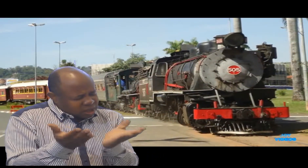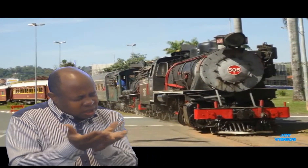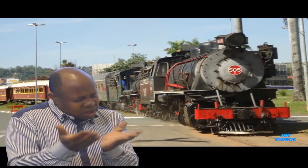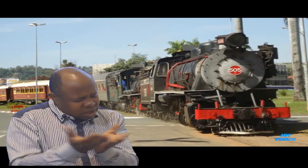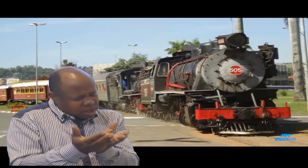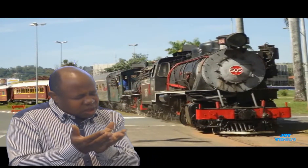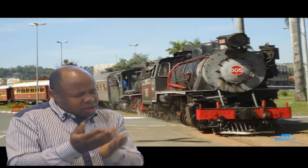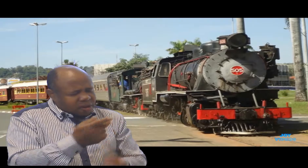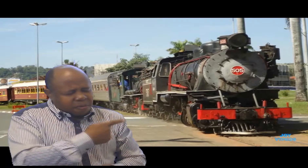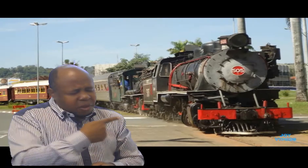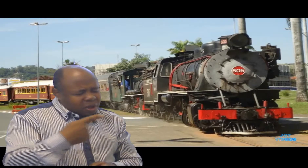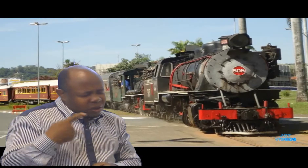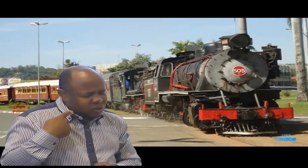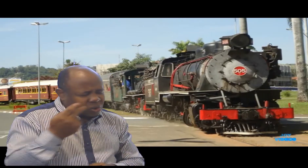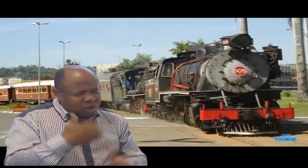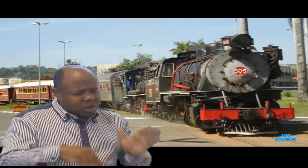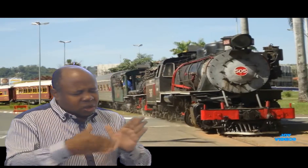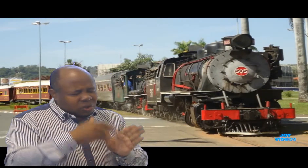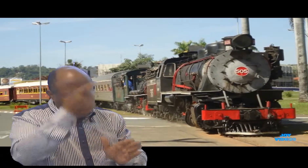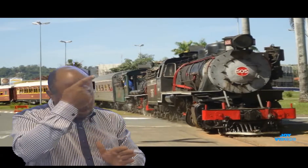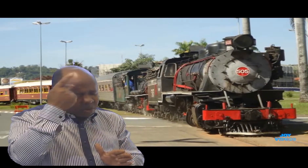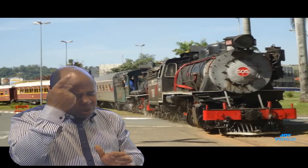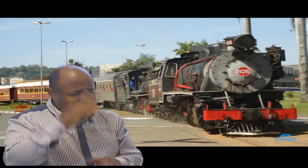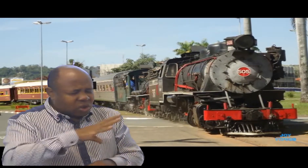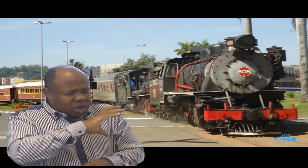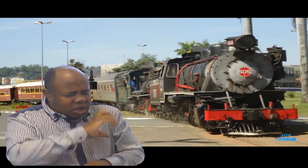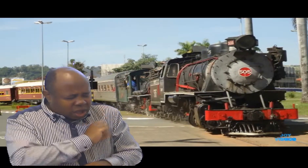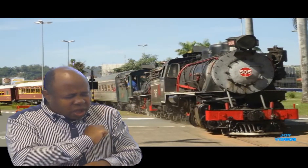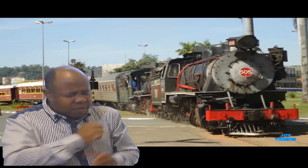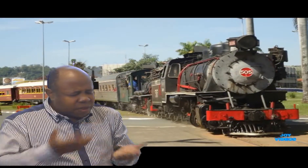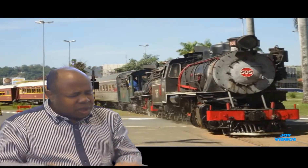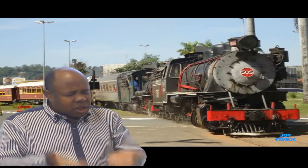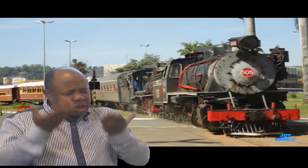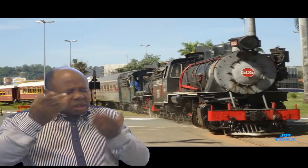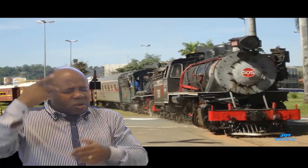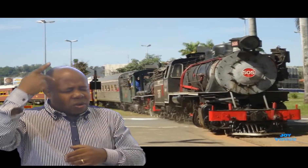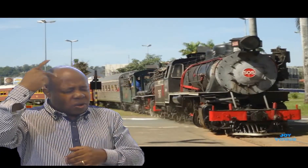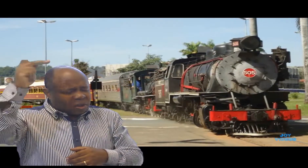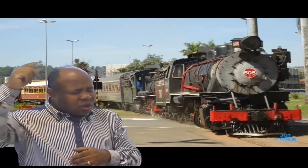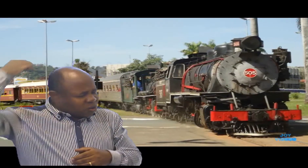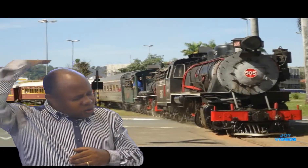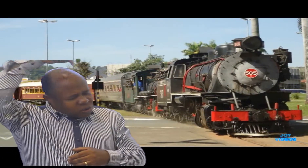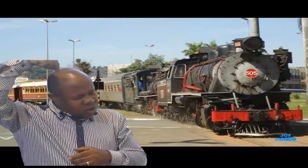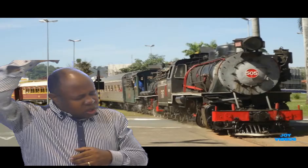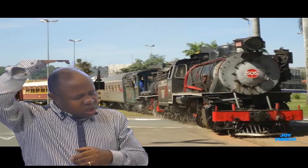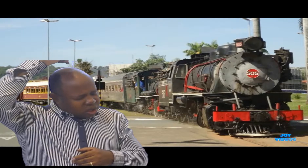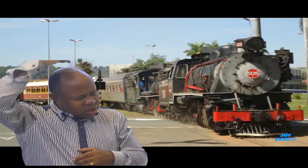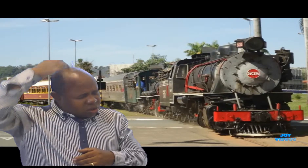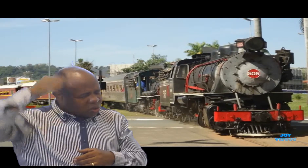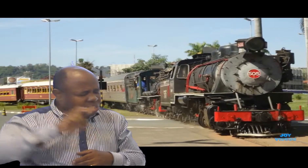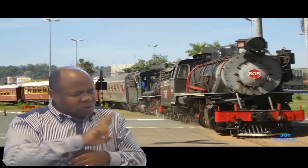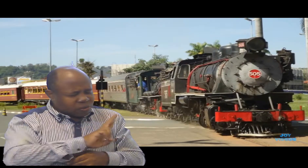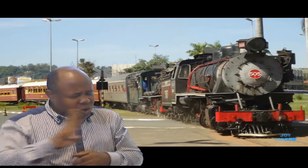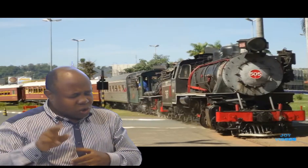santo nome, ó Pai. Porque a tua palavra nos diz que nós somos um povo escolhido, adquirido,